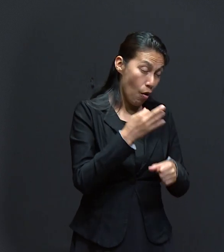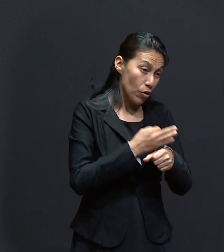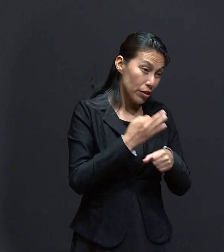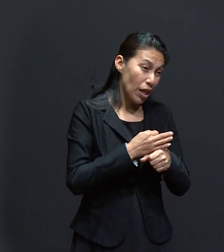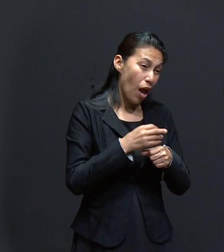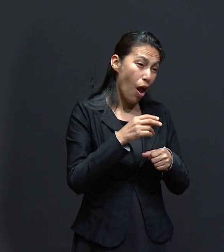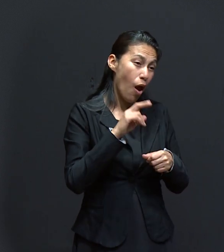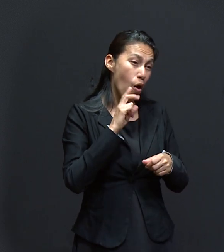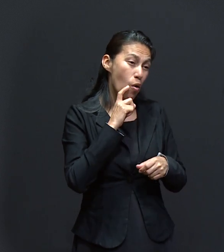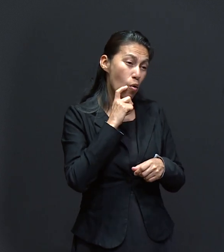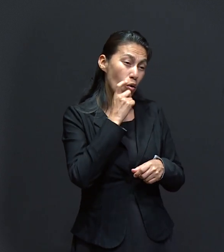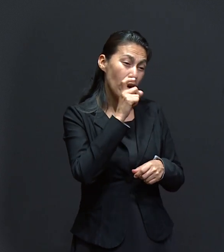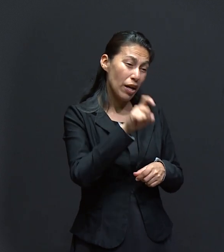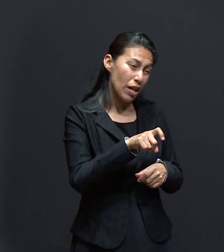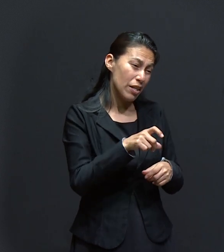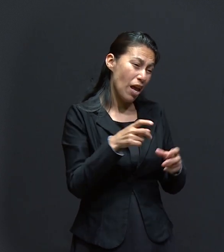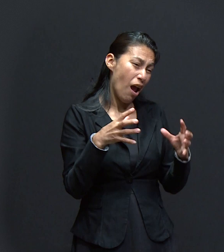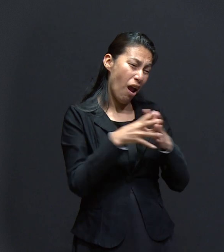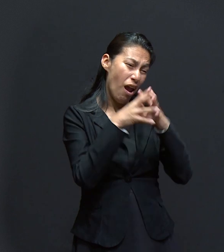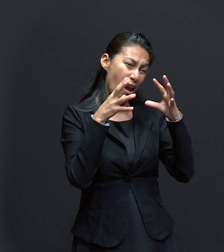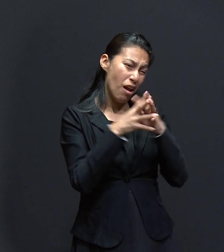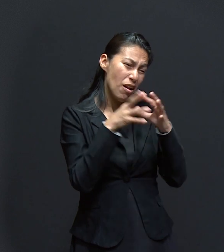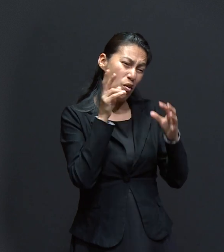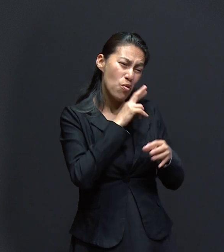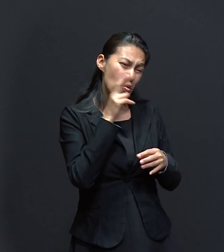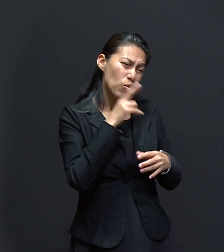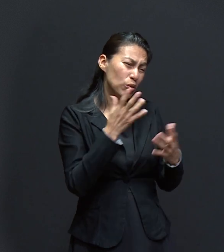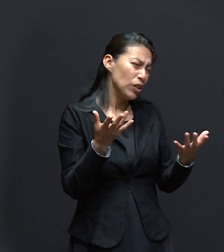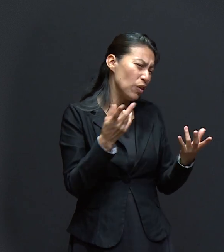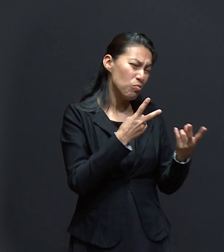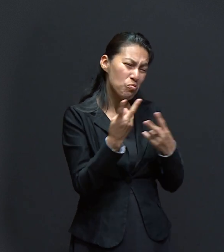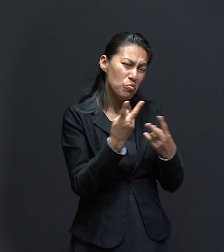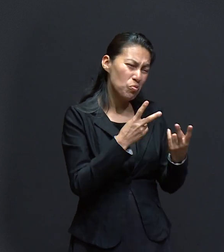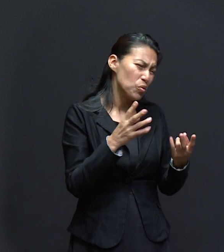alrededor del mundo orando por ucrania